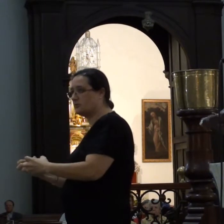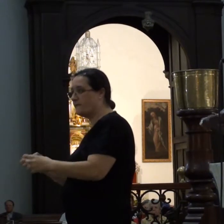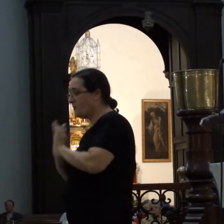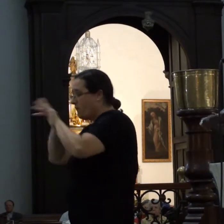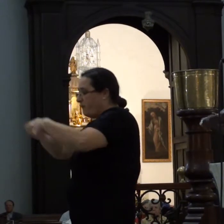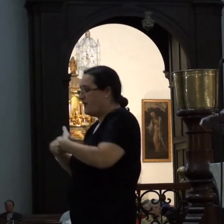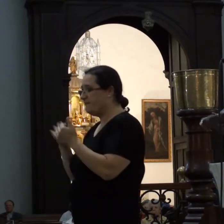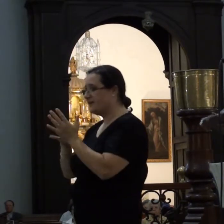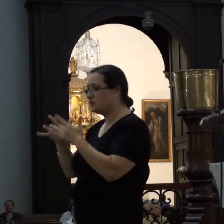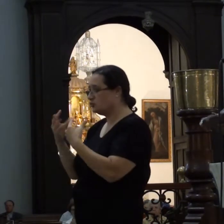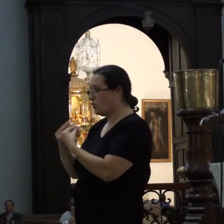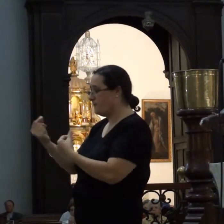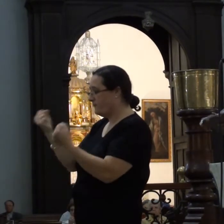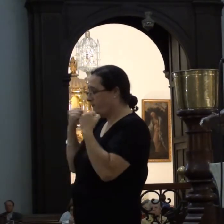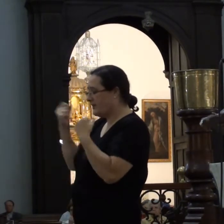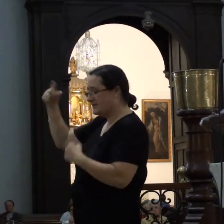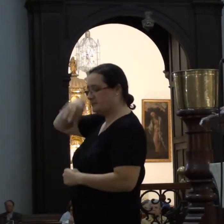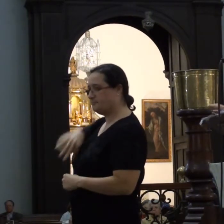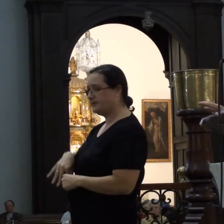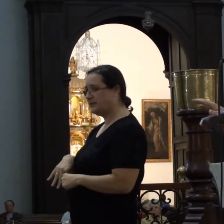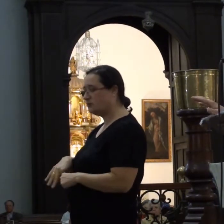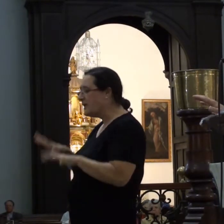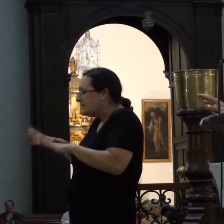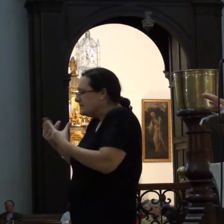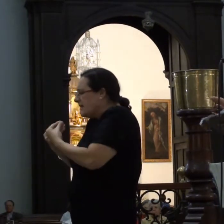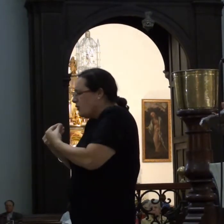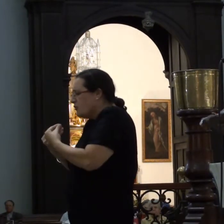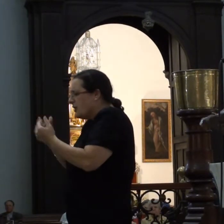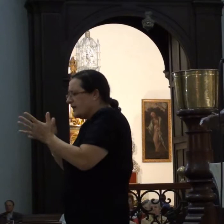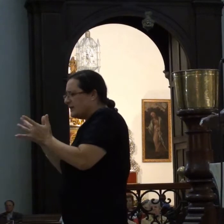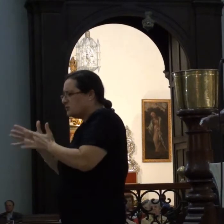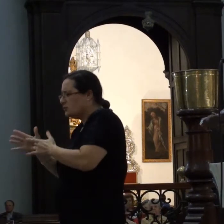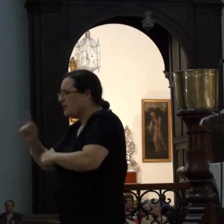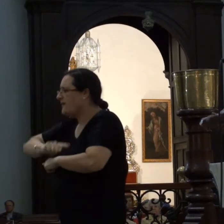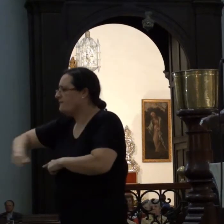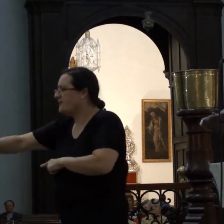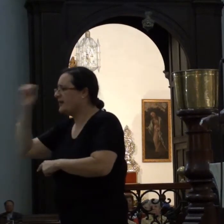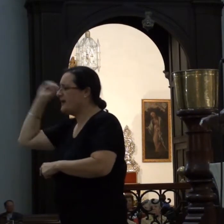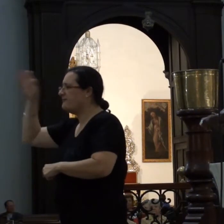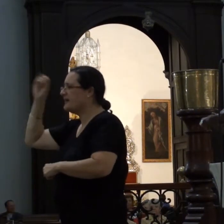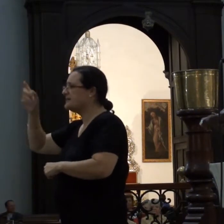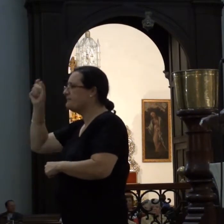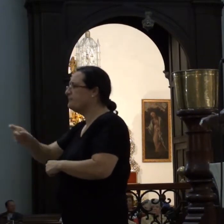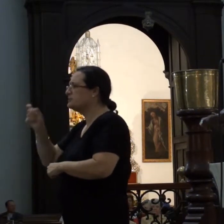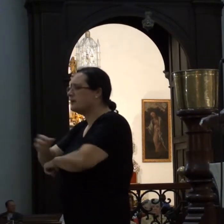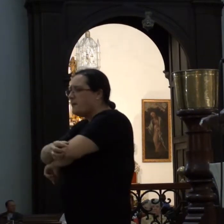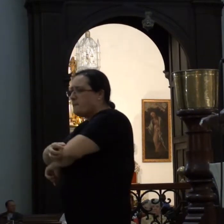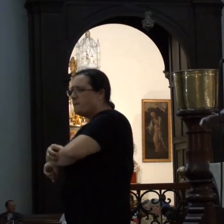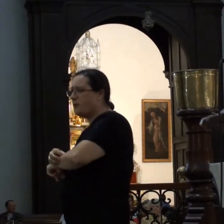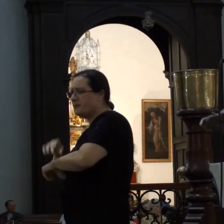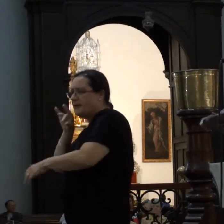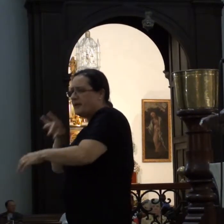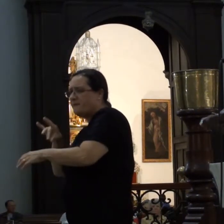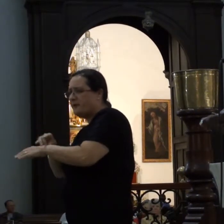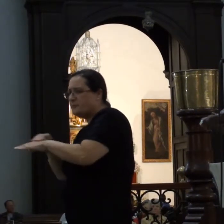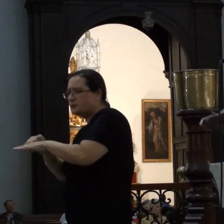del espíritu está sobre Jesús y le envía a evangelizar a los jóvenes Quién ha de gozo a Jesús